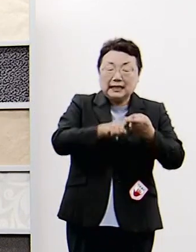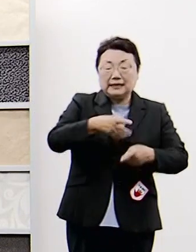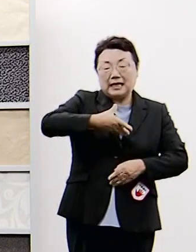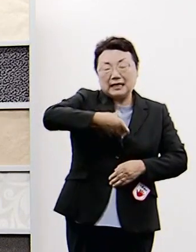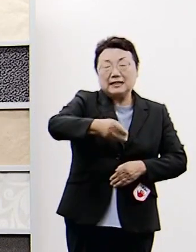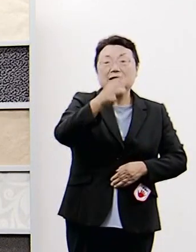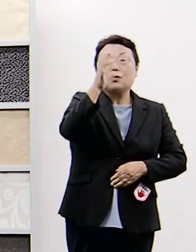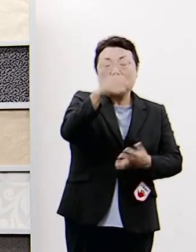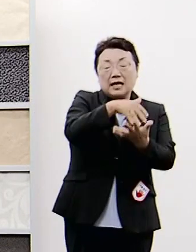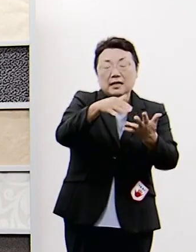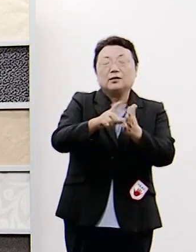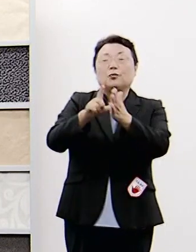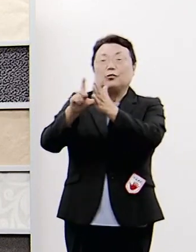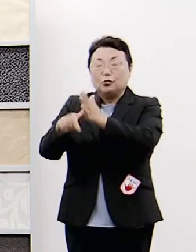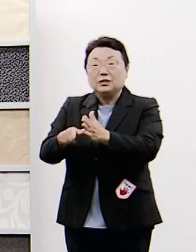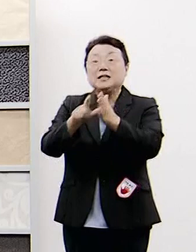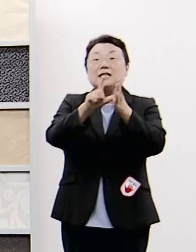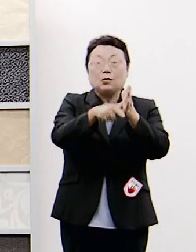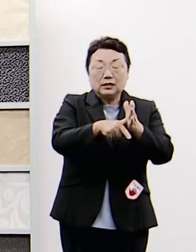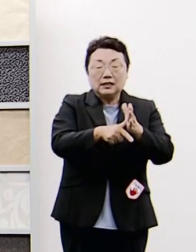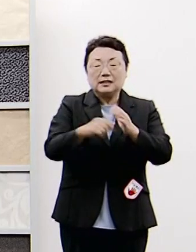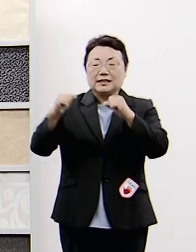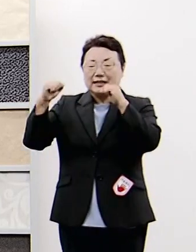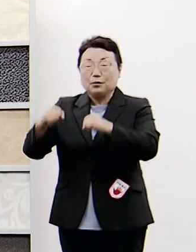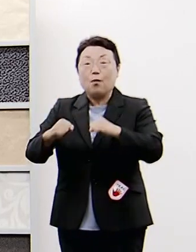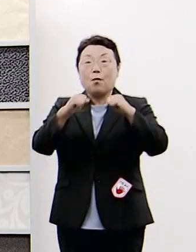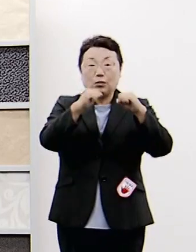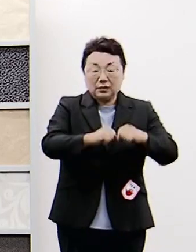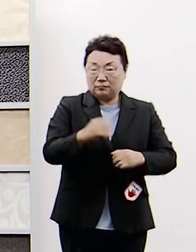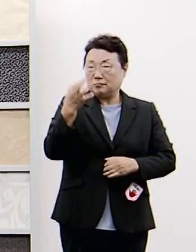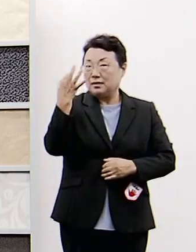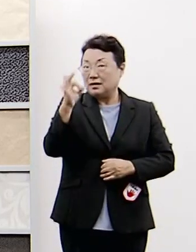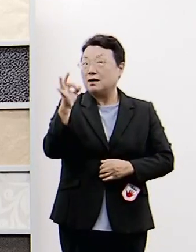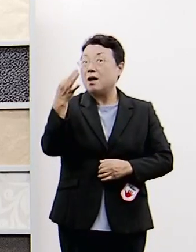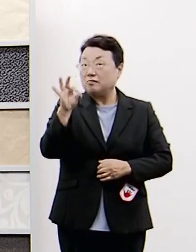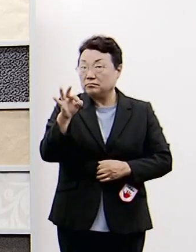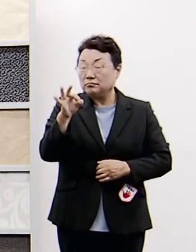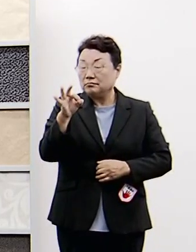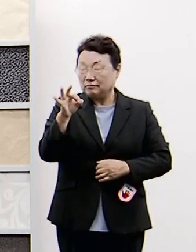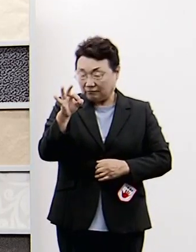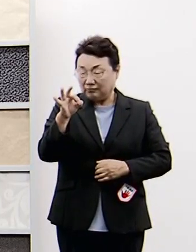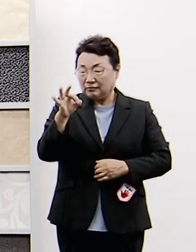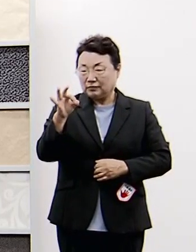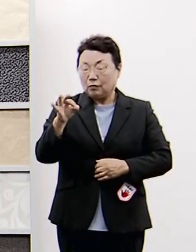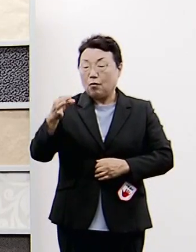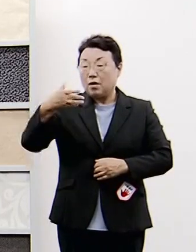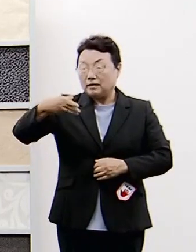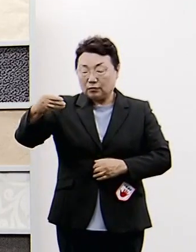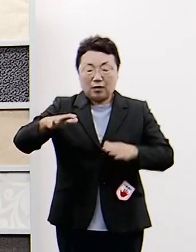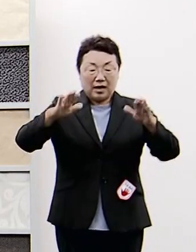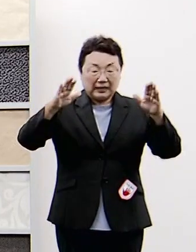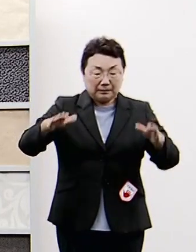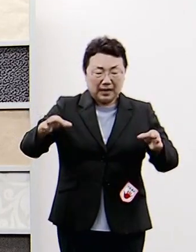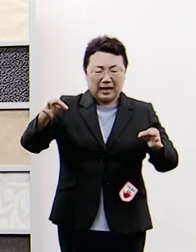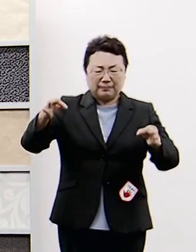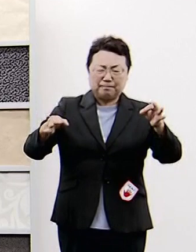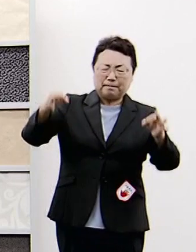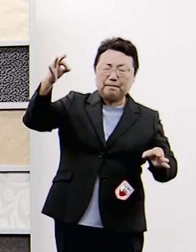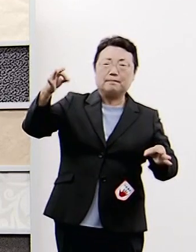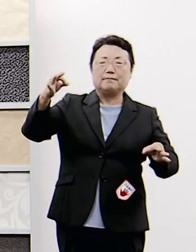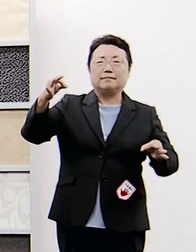の算定の際に直近合意事典及び価格時点における新規賃料と現行賃料の間に乖離があり